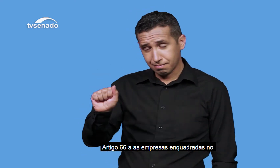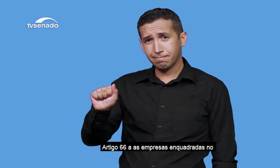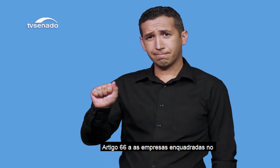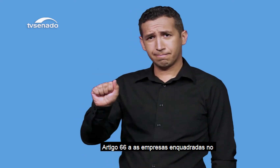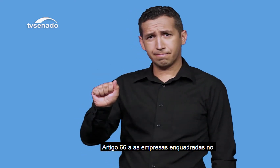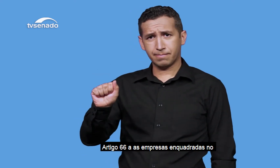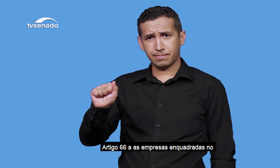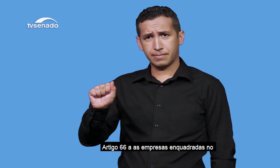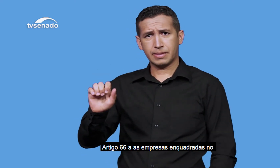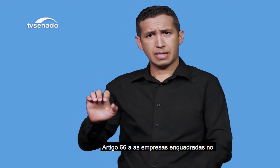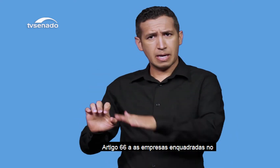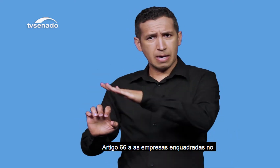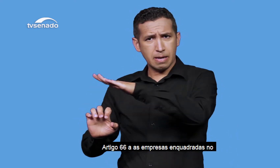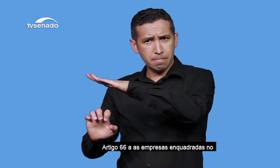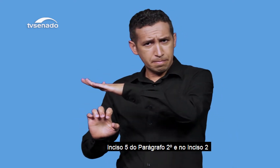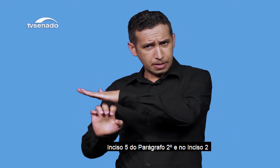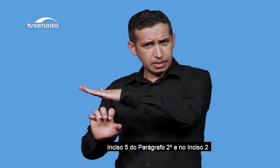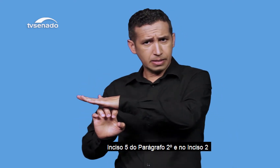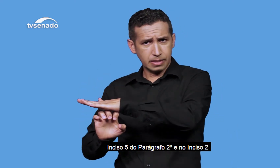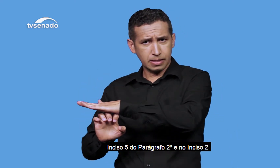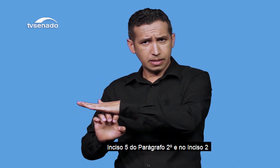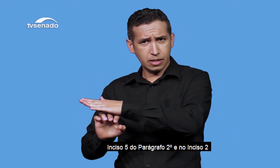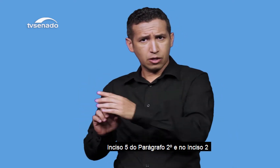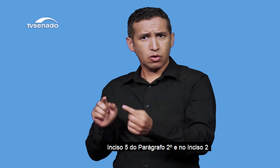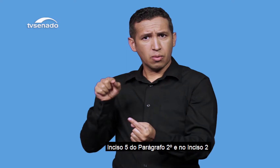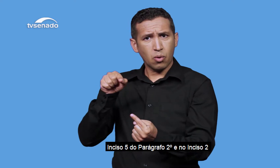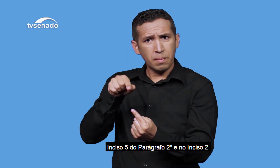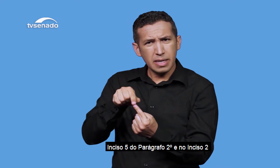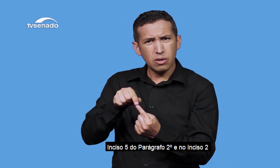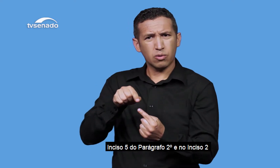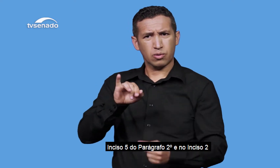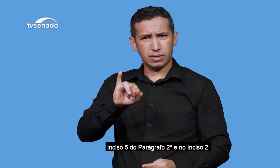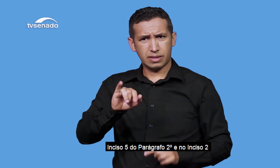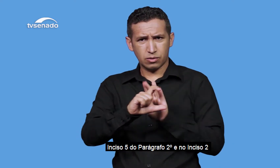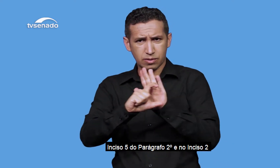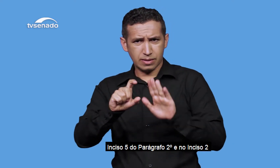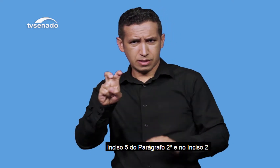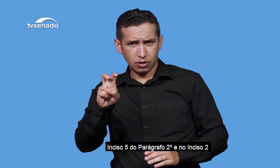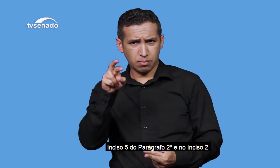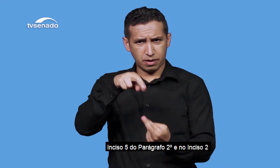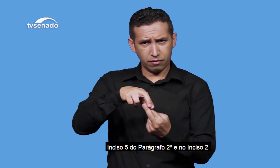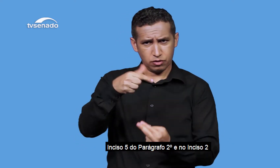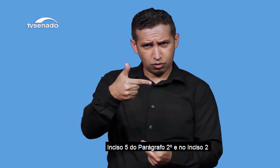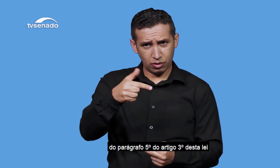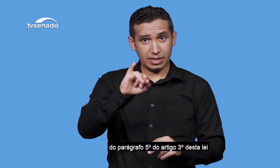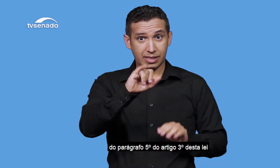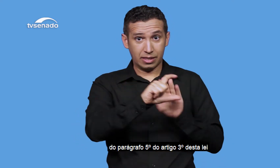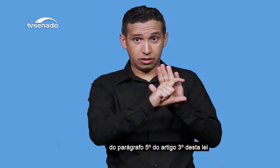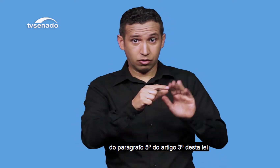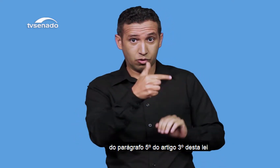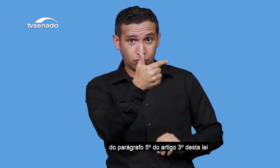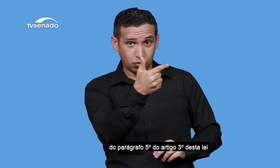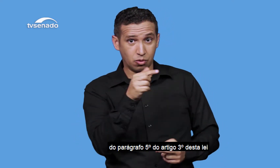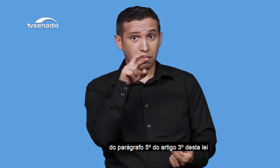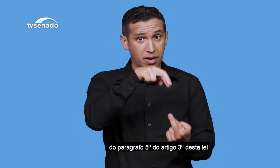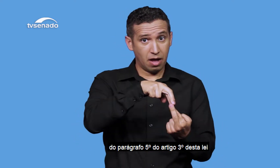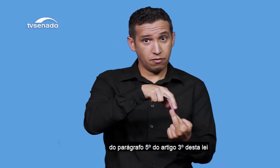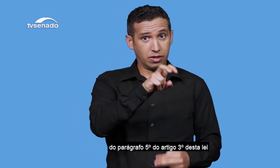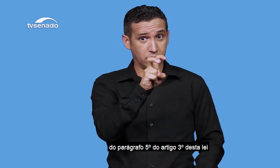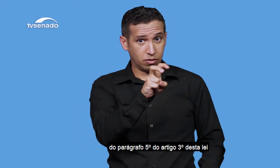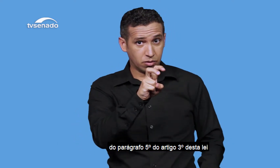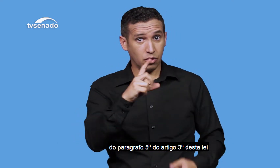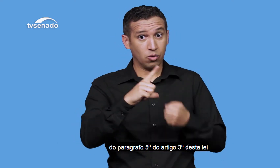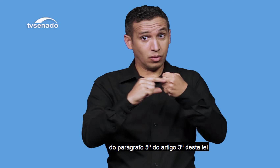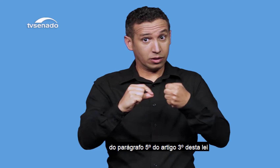a as empresas enquadradas no inciso 5 do parágrafo 2º e no inciso 2 do parágrafo